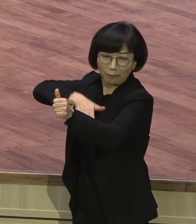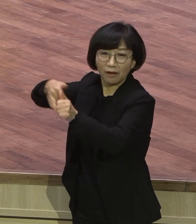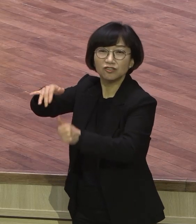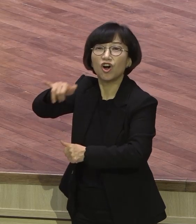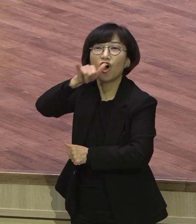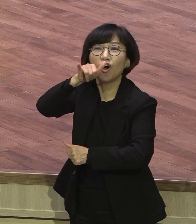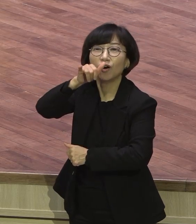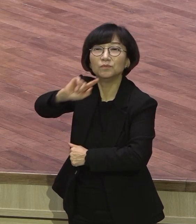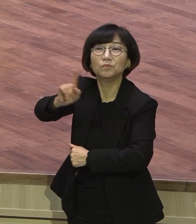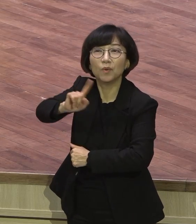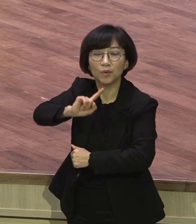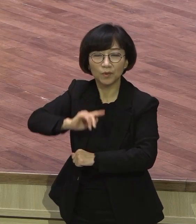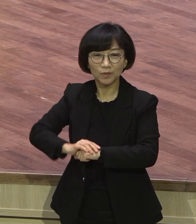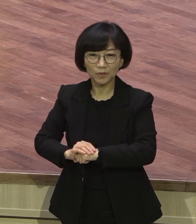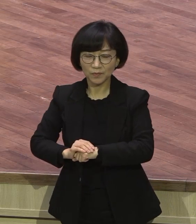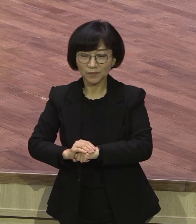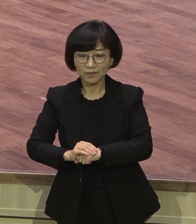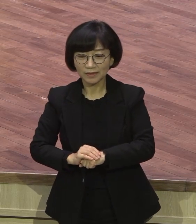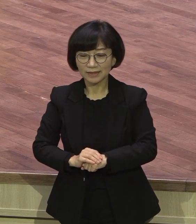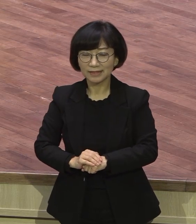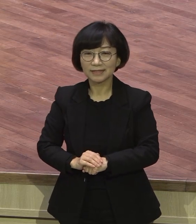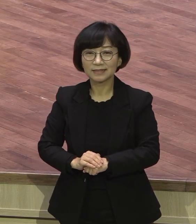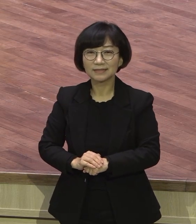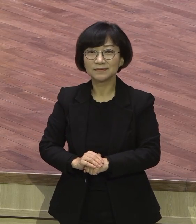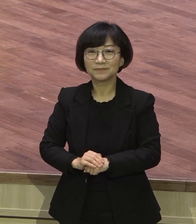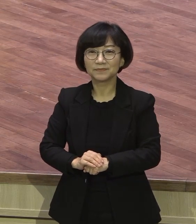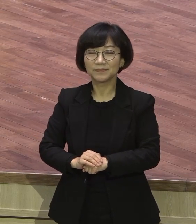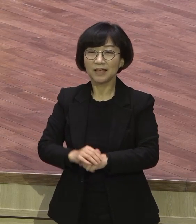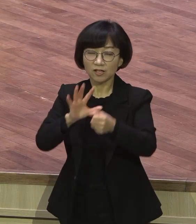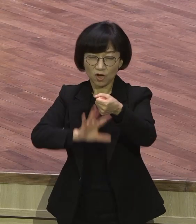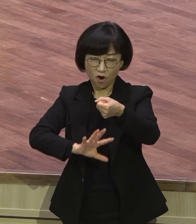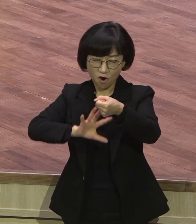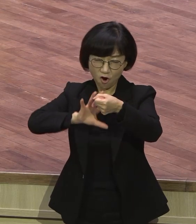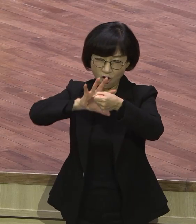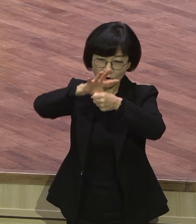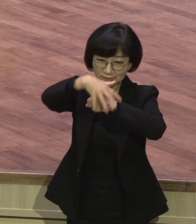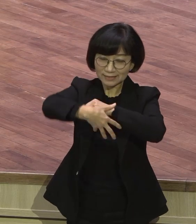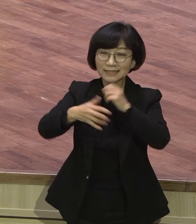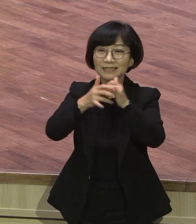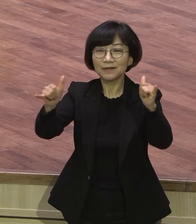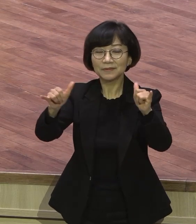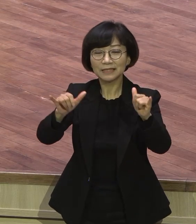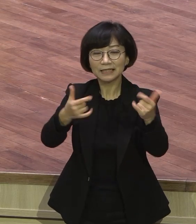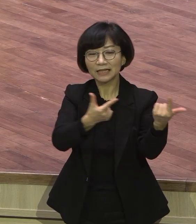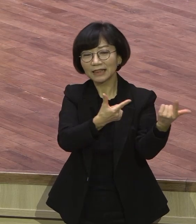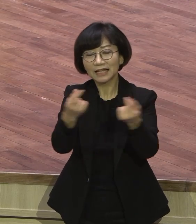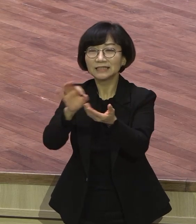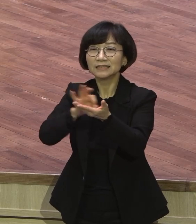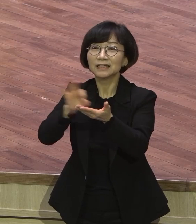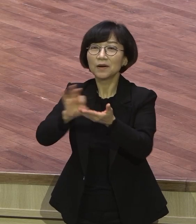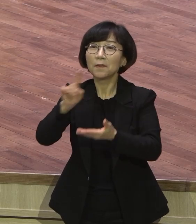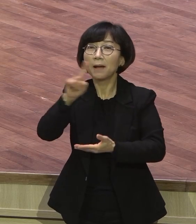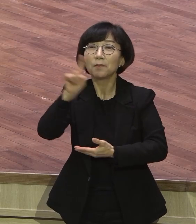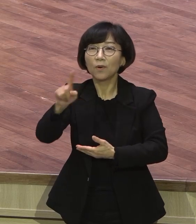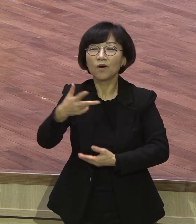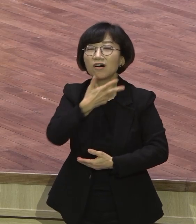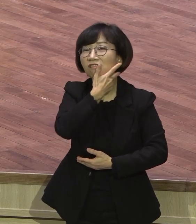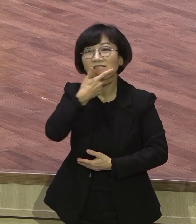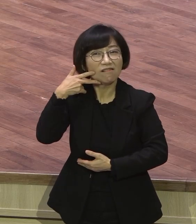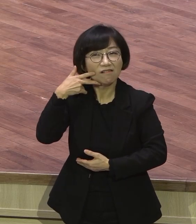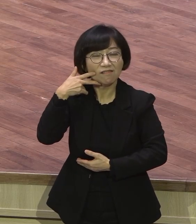전세계 사람들의 공용어가 뭐예요? 공용어가 영어잖아요. 영어인데 사람들이 어떤